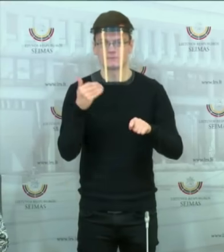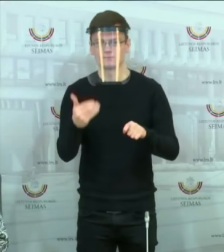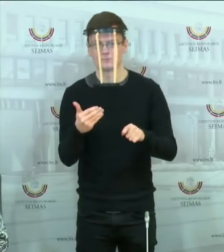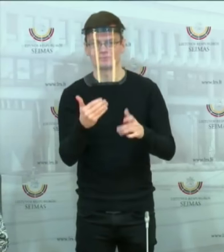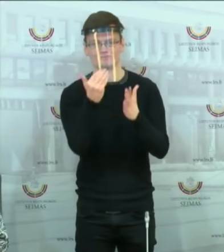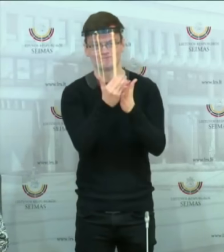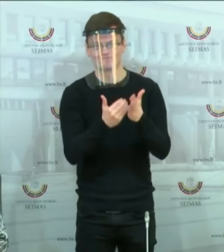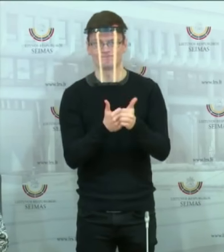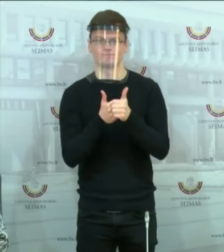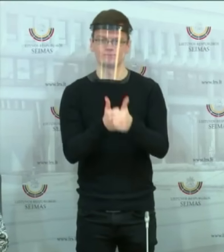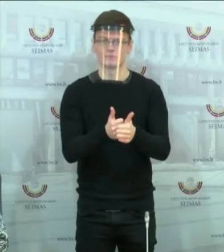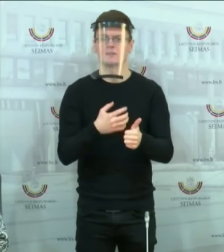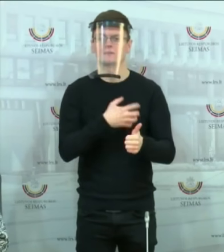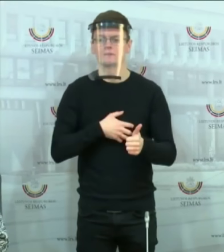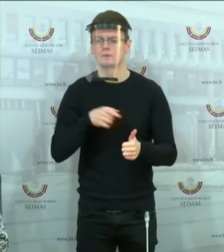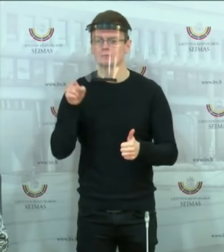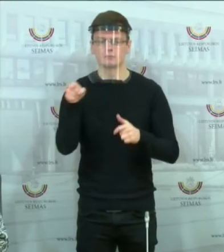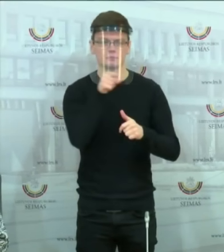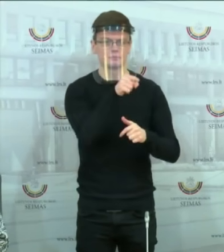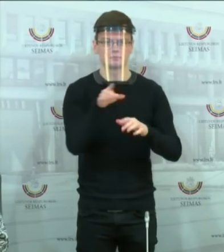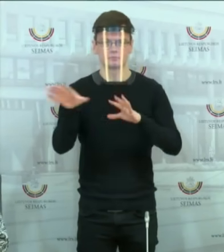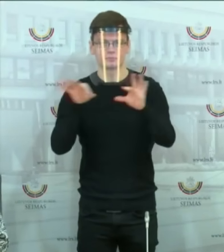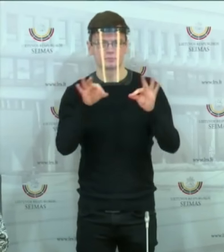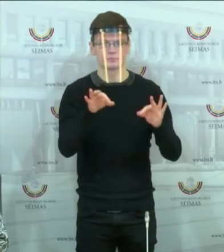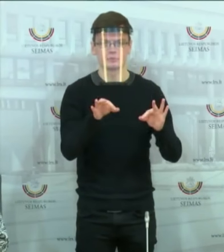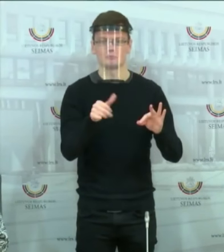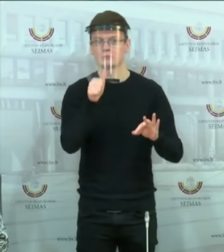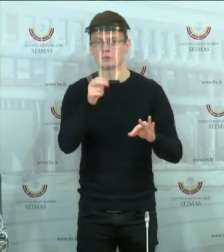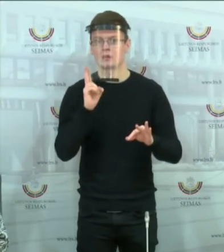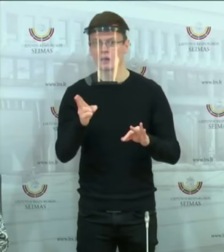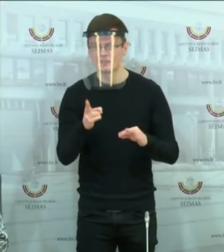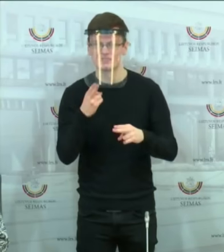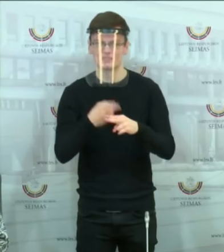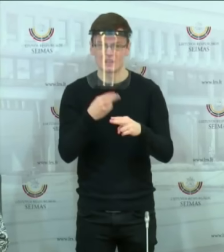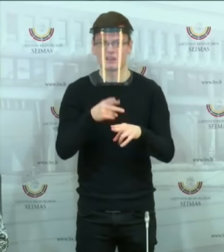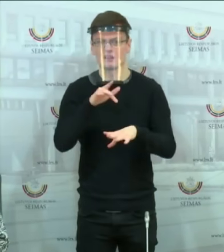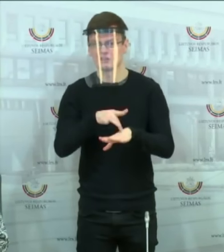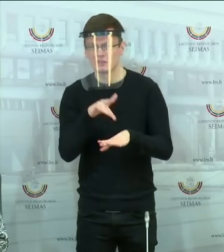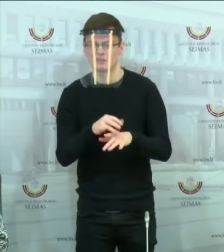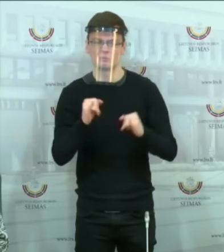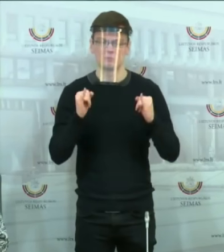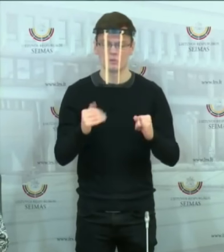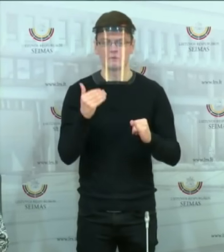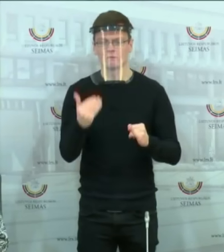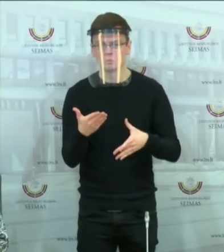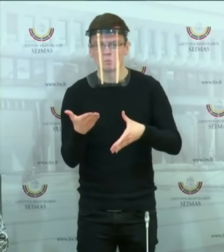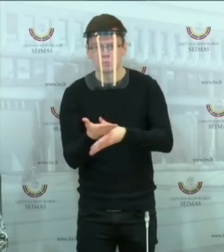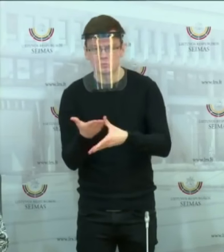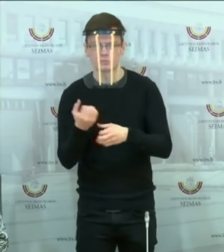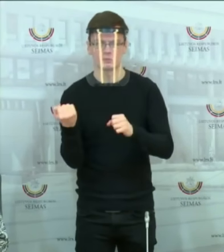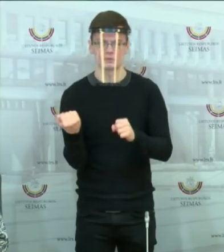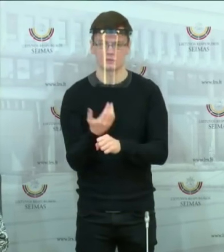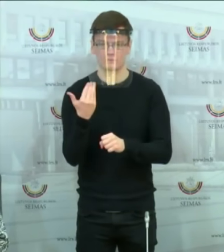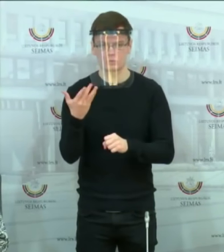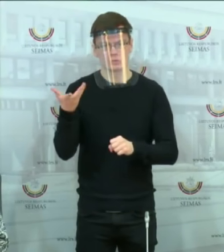naudojama ir prioritetas, aišku, pirmiausia, tai yra simptominiai, nes na, labiausiai tikėtina, kad jiem ir pagalbos reikės, ir